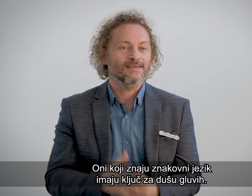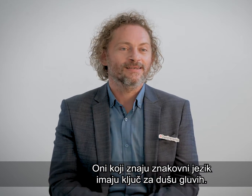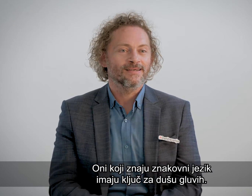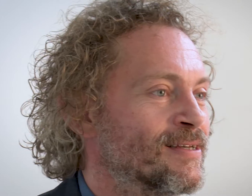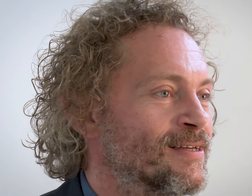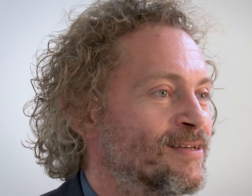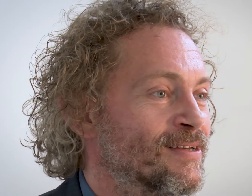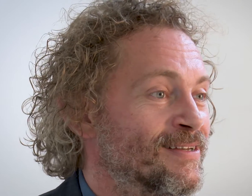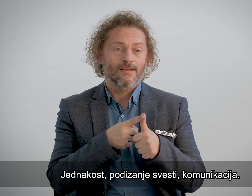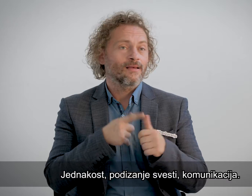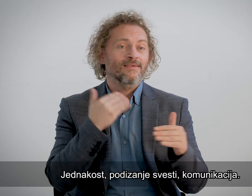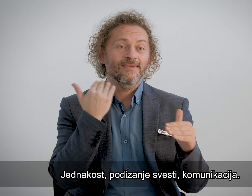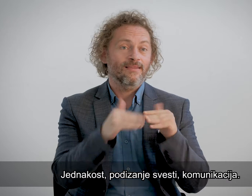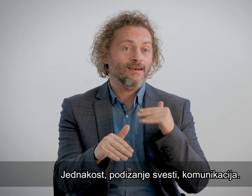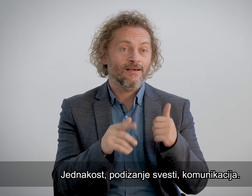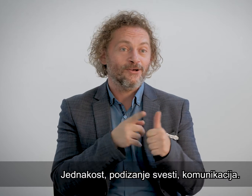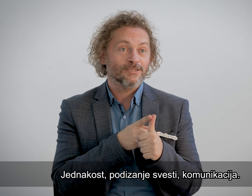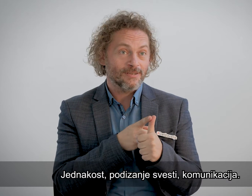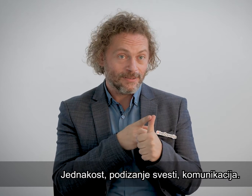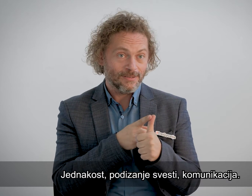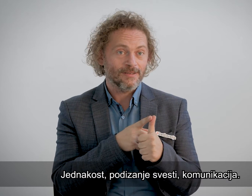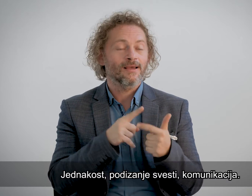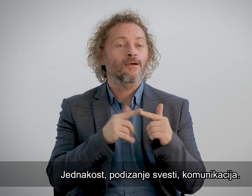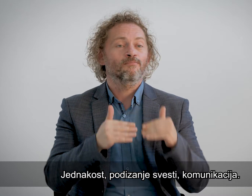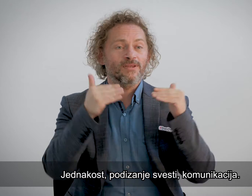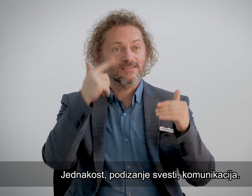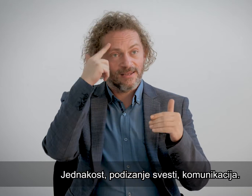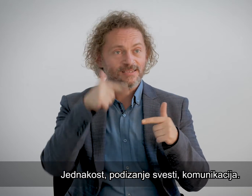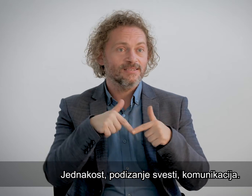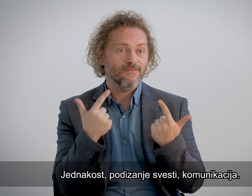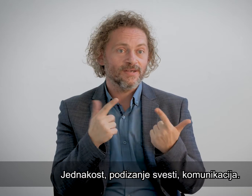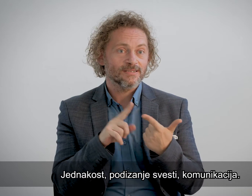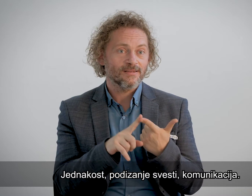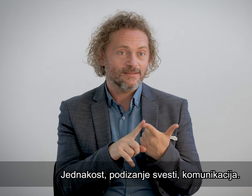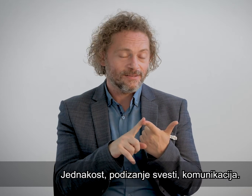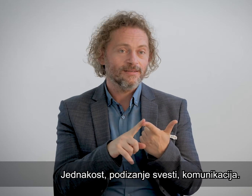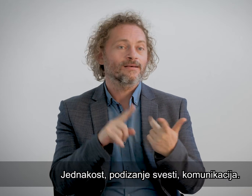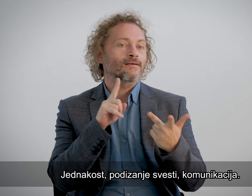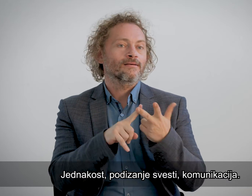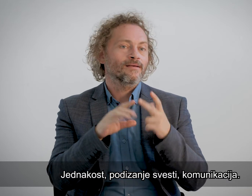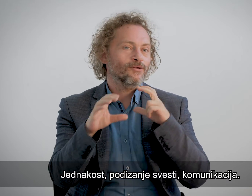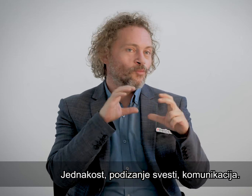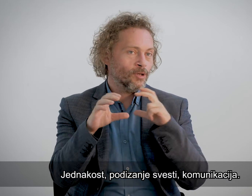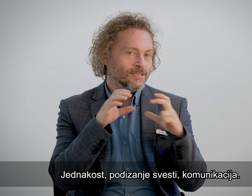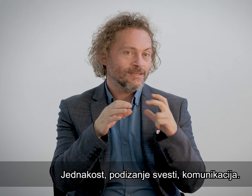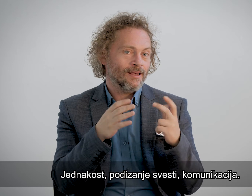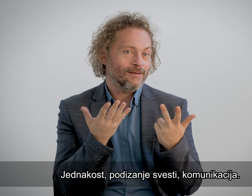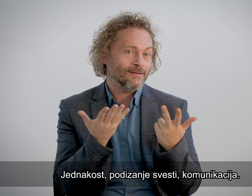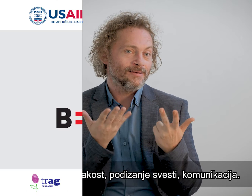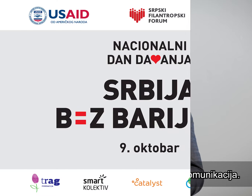gluvih. Jednakost, podizanje svesti, komunikacija.